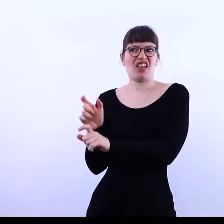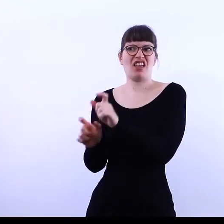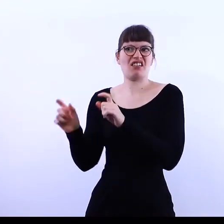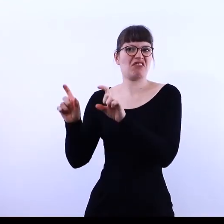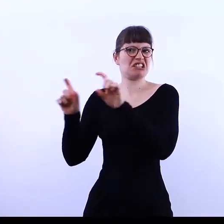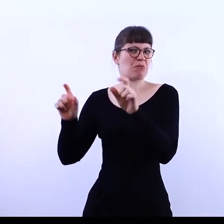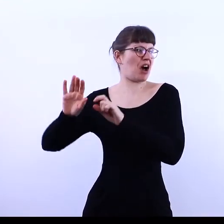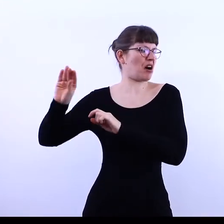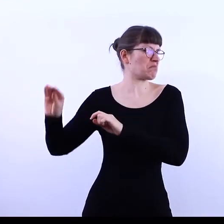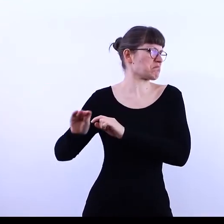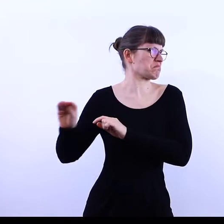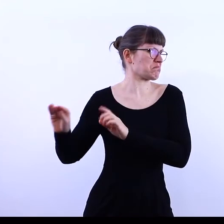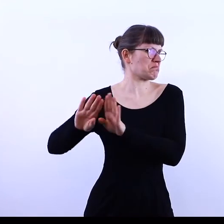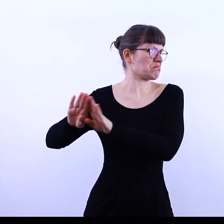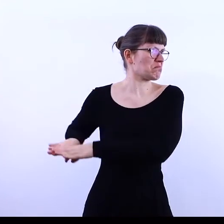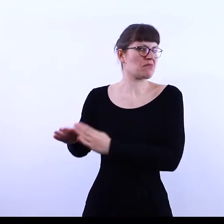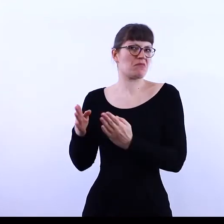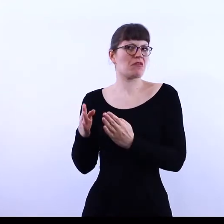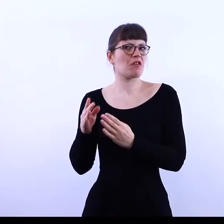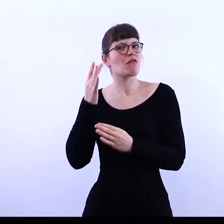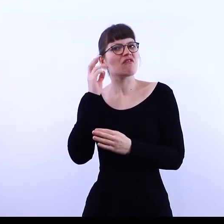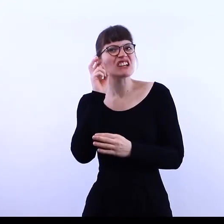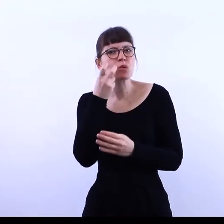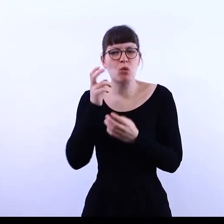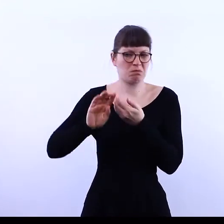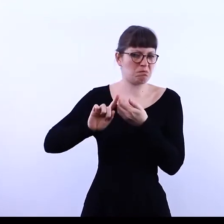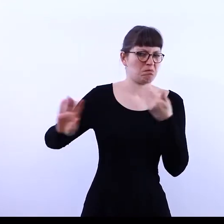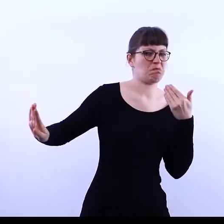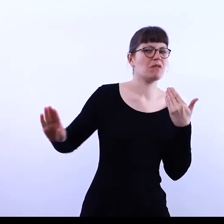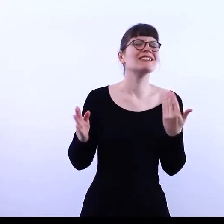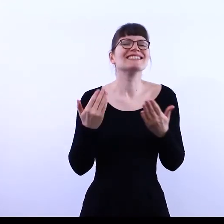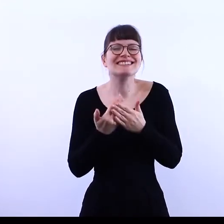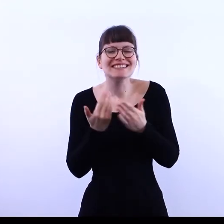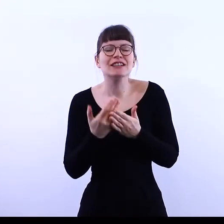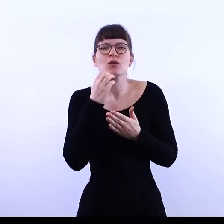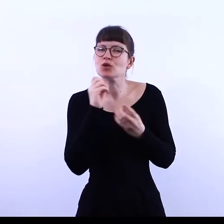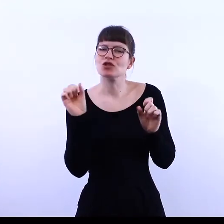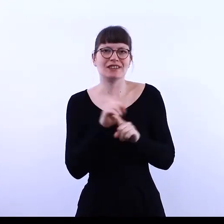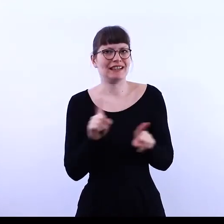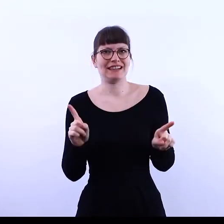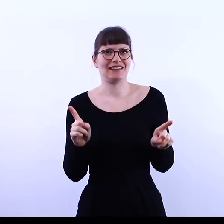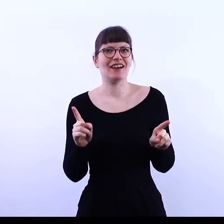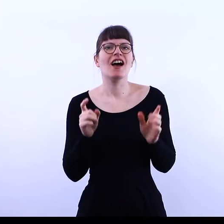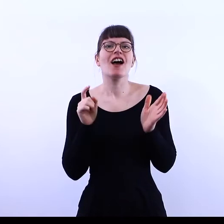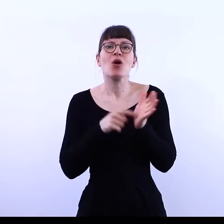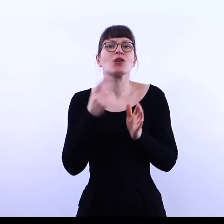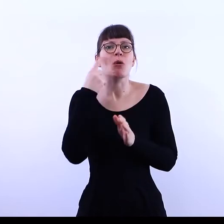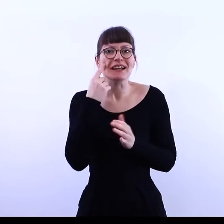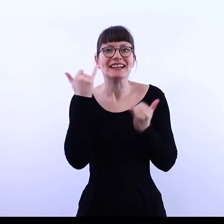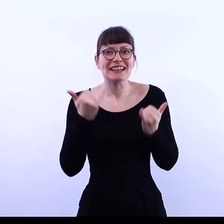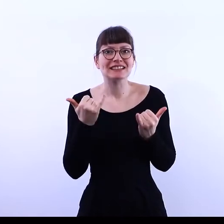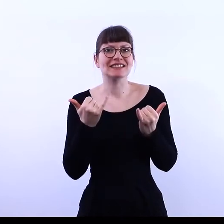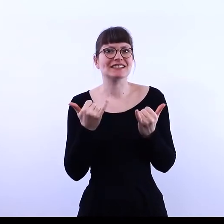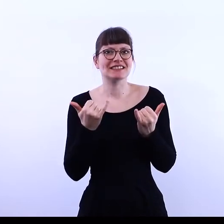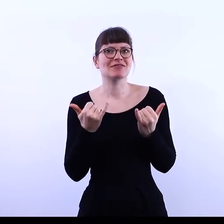diesen Themen gar nicht mehr auseinanderzusetzen, sich fernzuhalten und das ist eben genau das, was wir jetzt gerade nicht brauchen können, weil jetzt gerade ist der Moment,